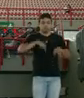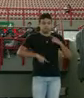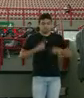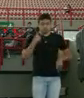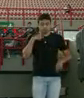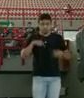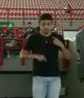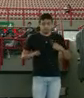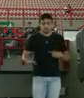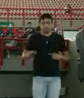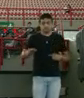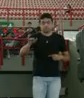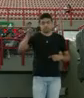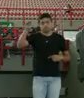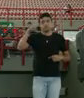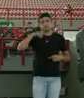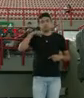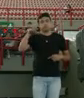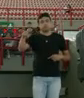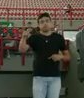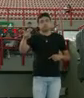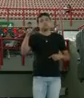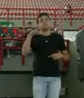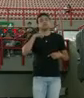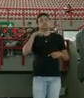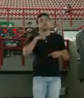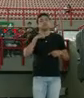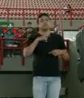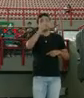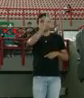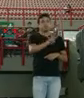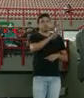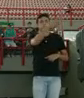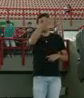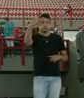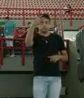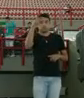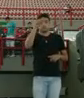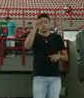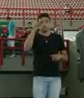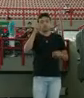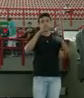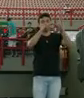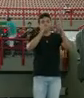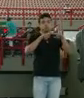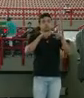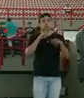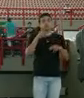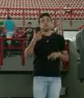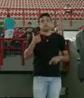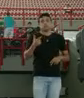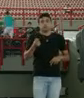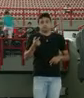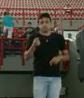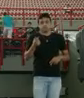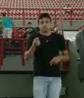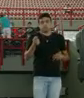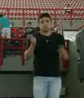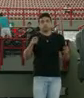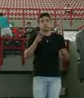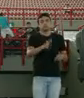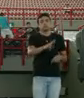certo? Tem um gráfico nela, não tem um gráfico aí, uma tabelazinha, um gráfico? Pronto. É a questão 20. Vocês